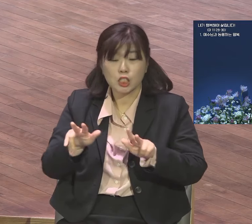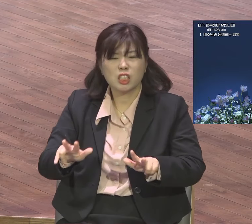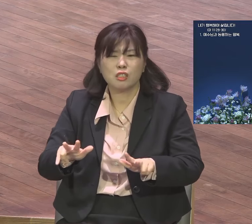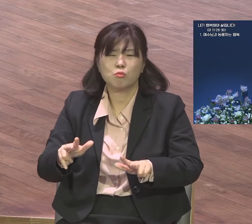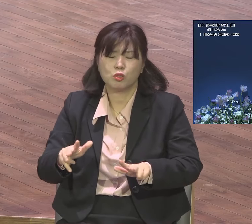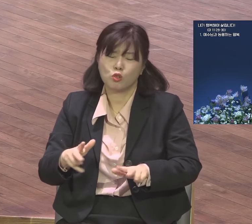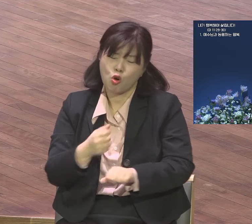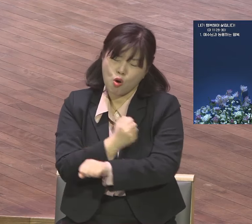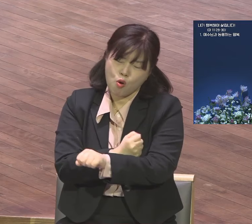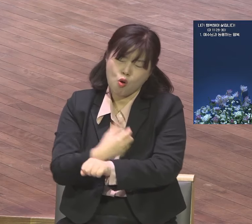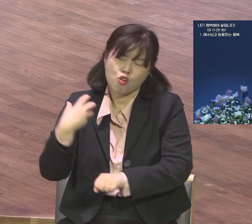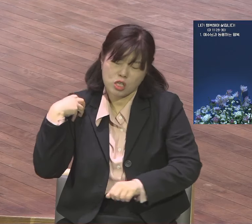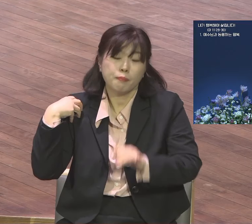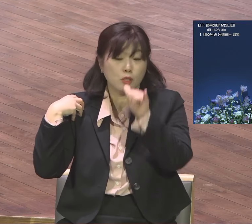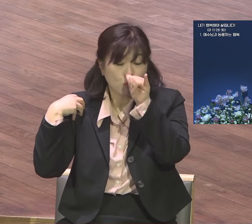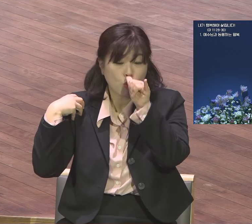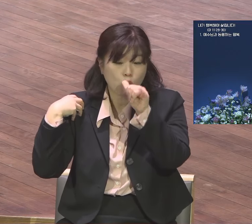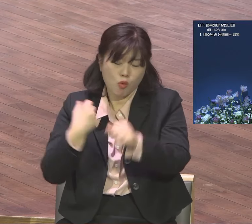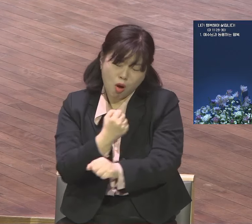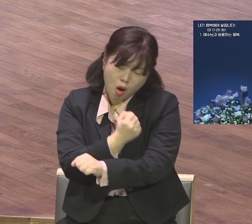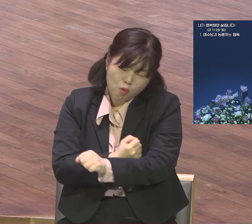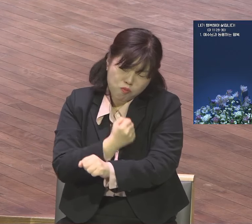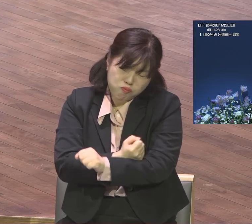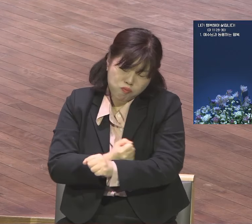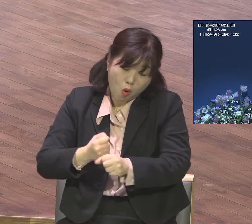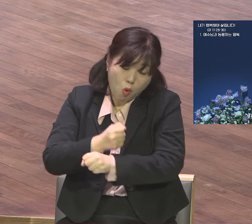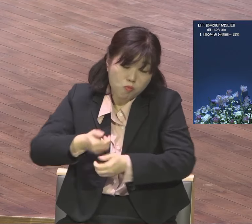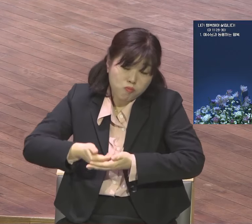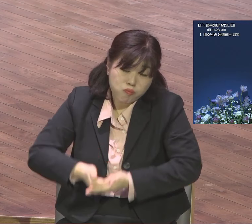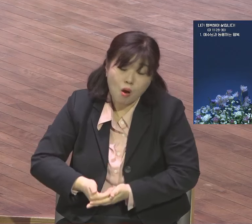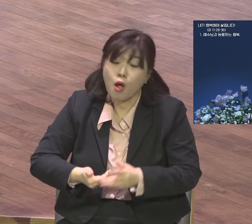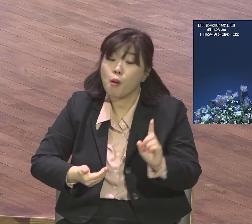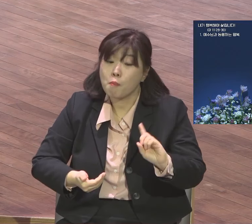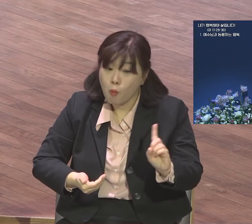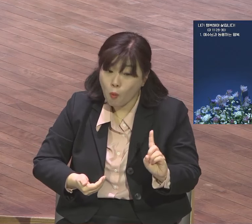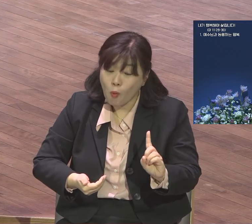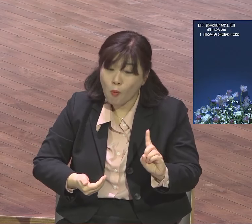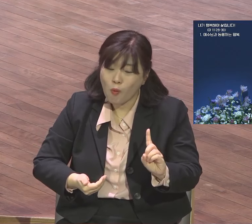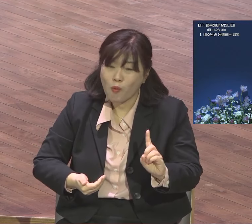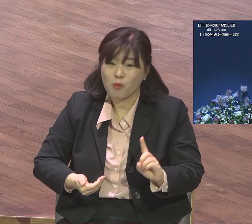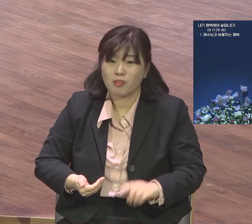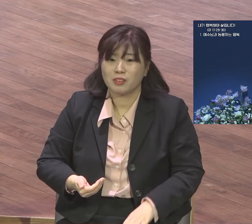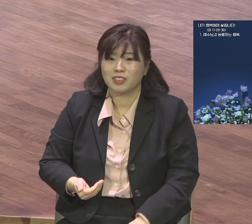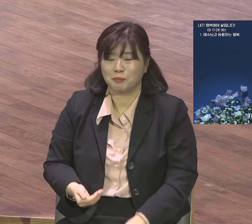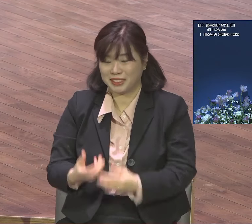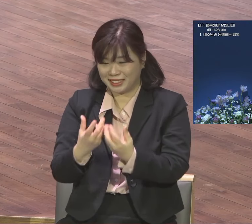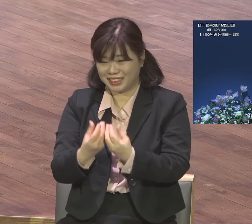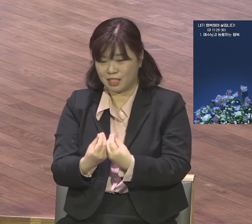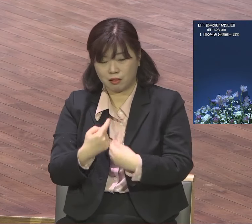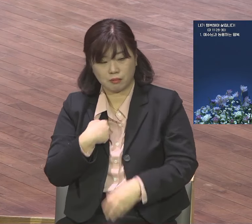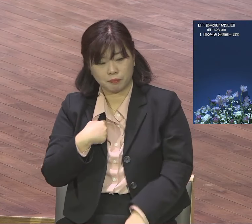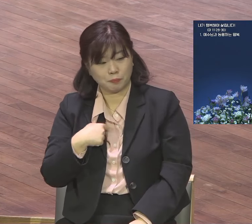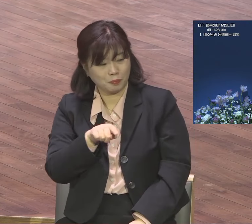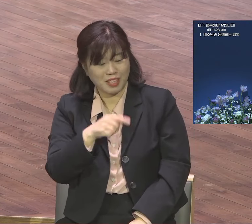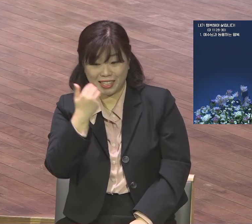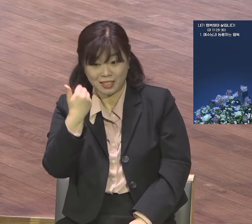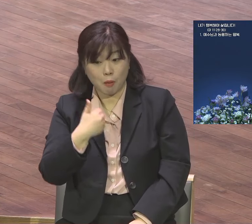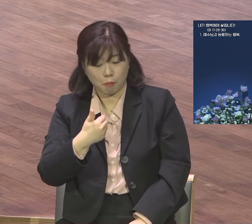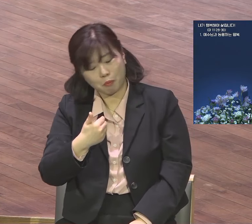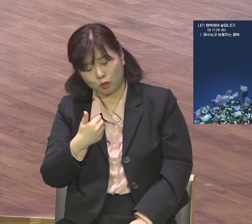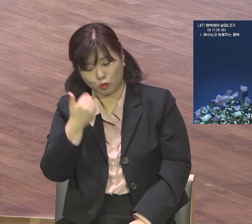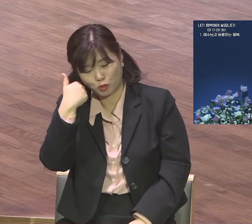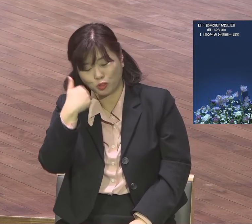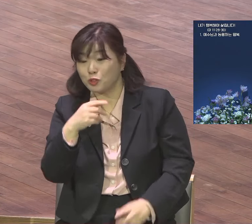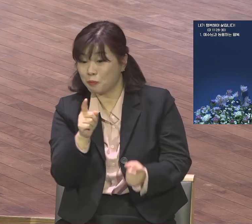수고하고 무거운 짐들이 있습니다. 다양한 고민들이 있습니다. 저 사람은 고민이 없겠지 하고 만나보면